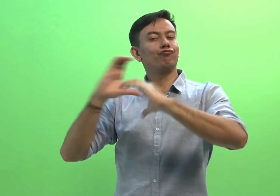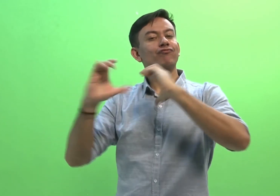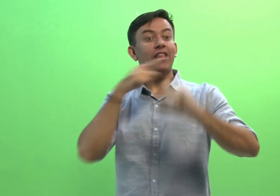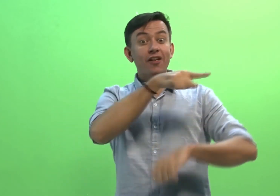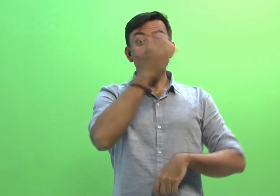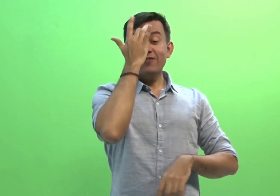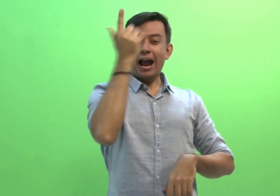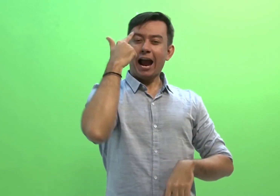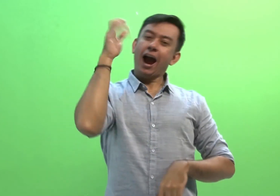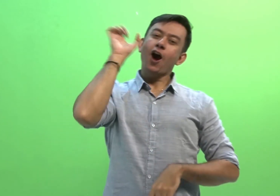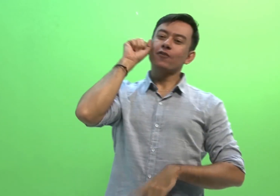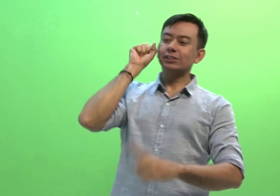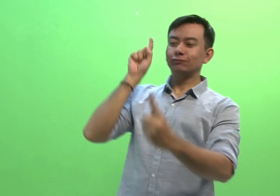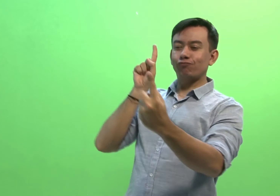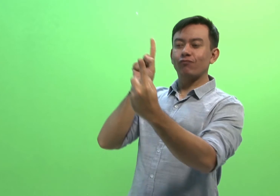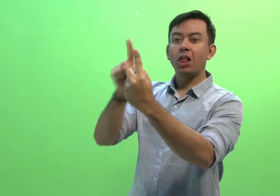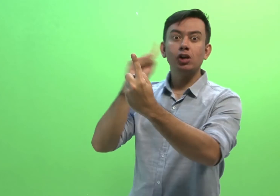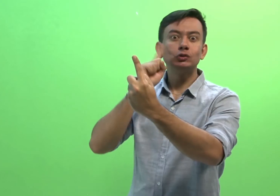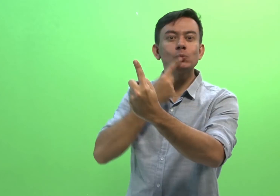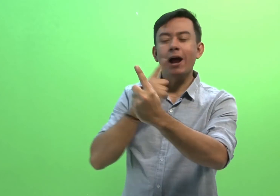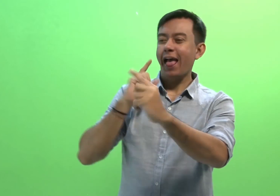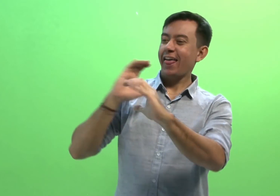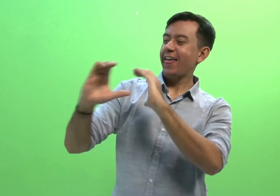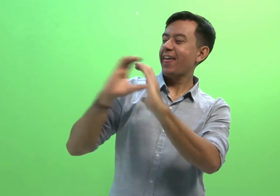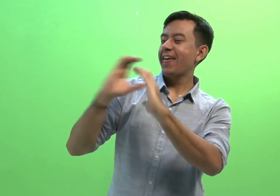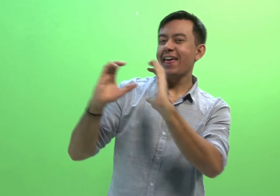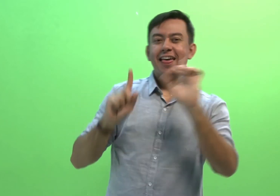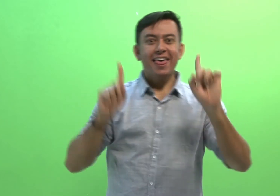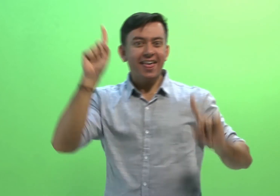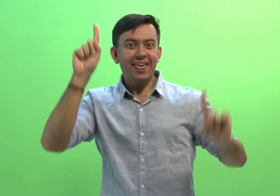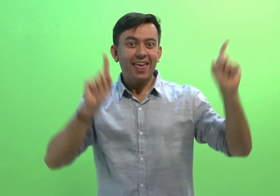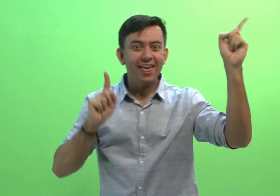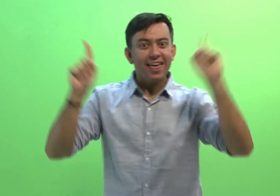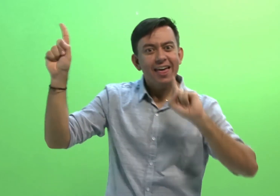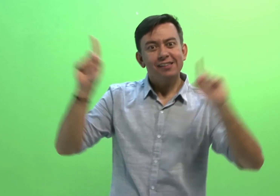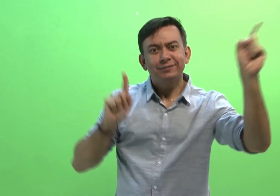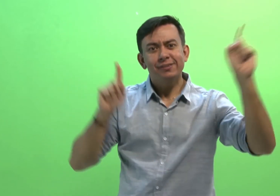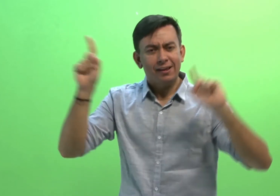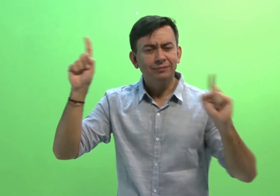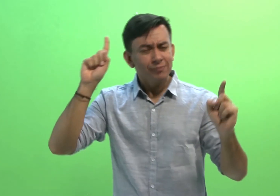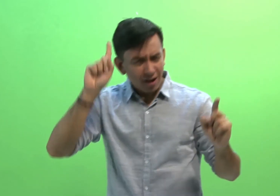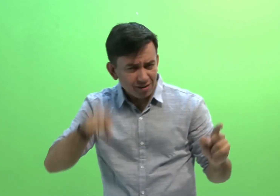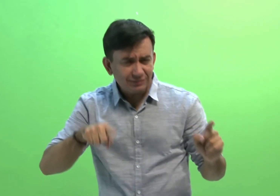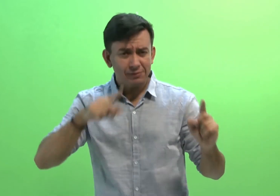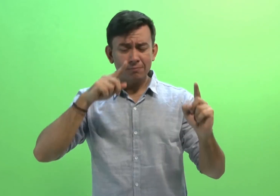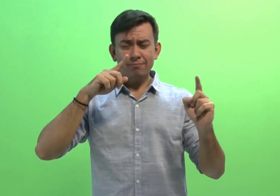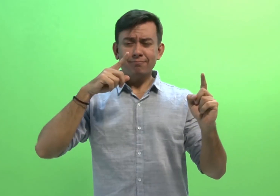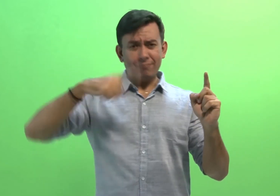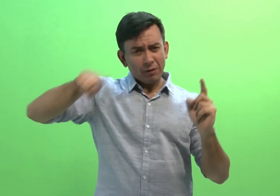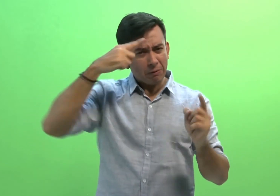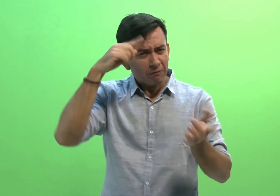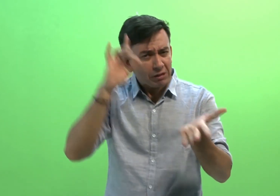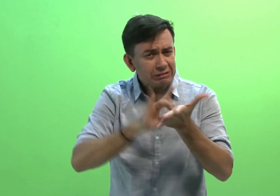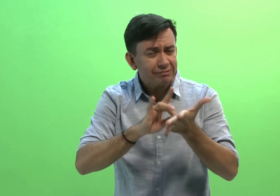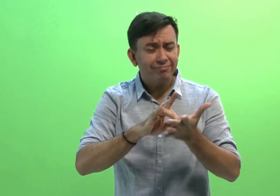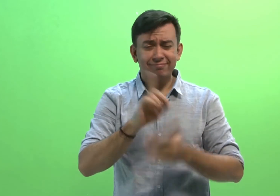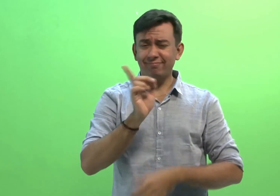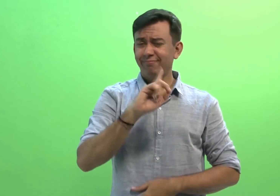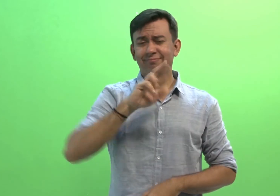e fica fácil de um ouvinte se comunicar com um surdo por meio de mímica. É isso? Não, não é. Também é